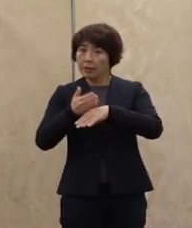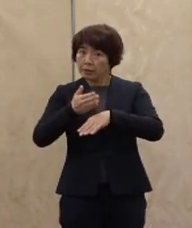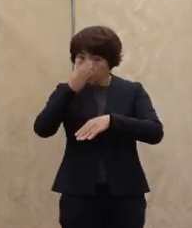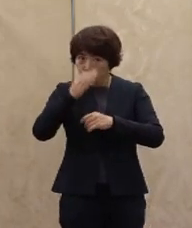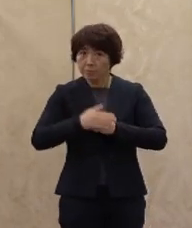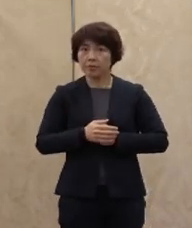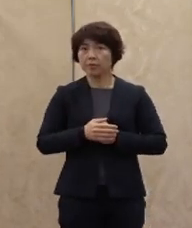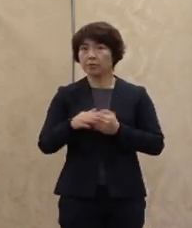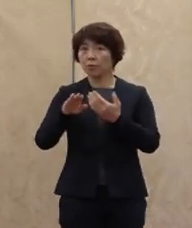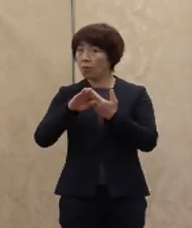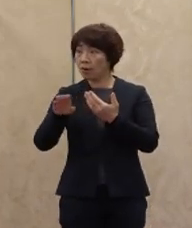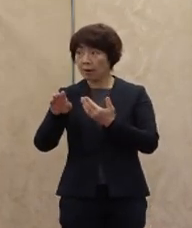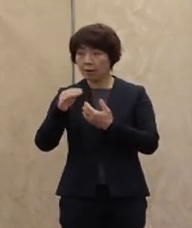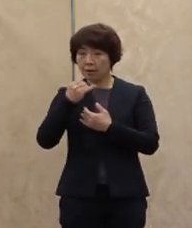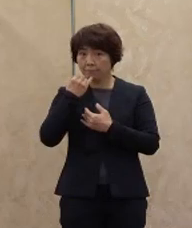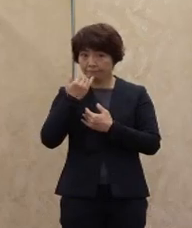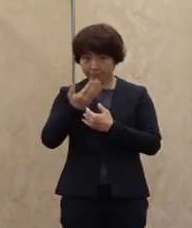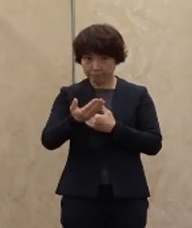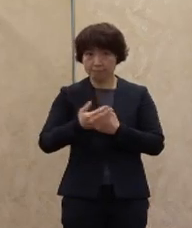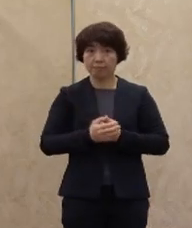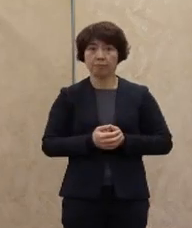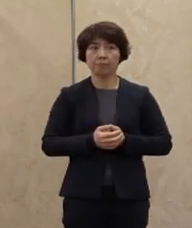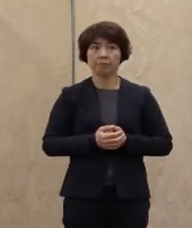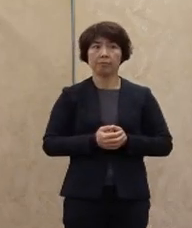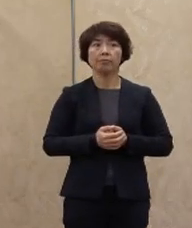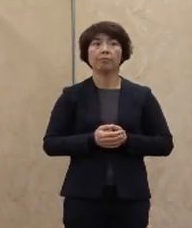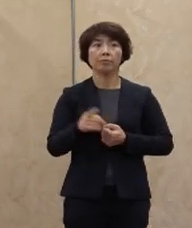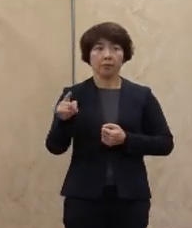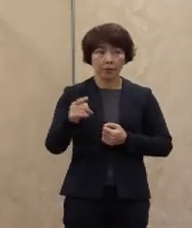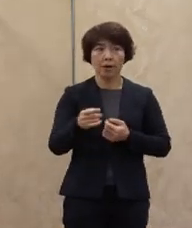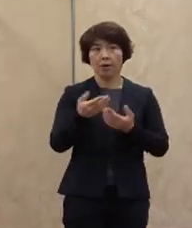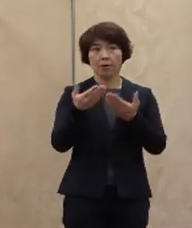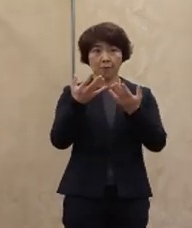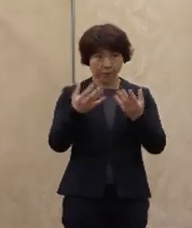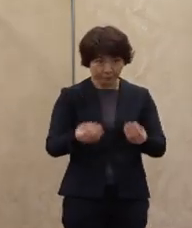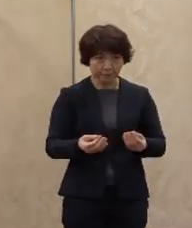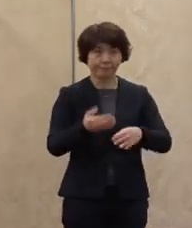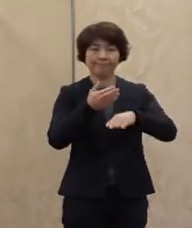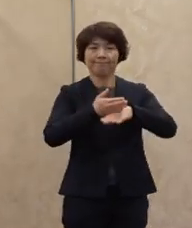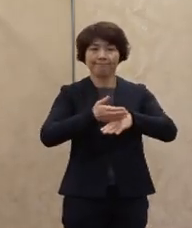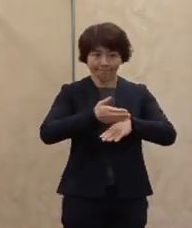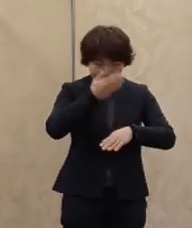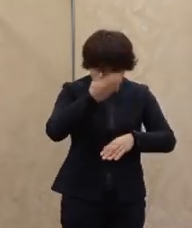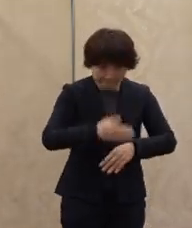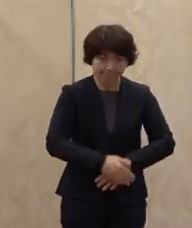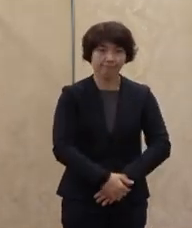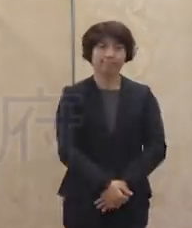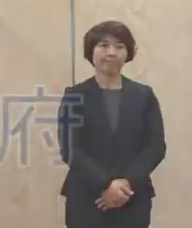ます、 はい、他によろしいですか。はい、それではこれで終了いたします。ありがとうございました。